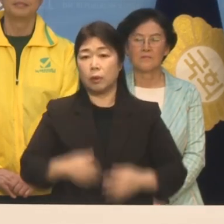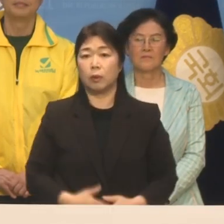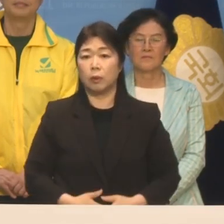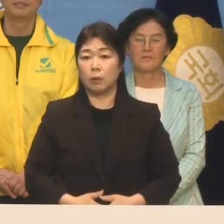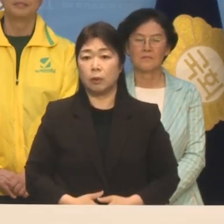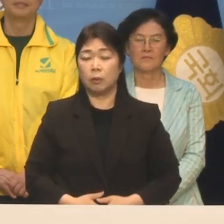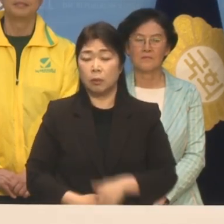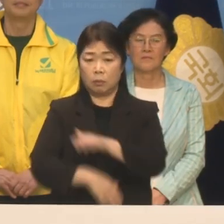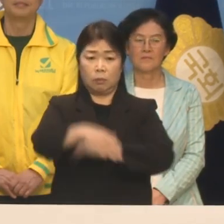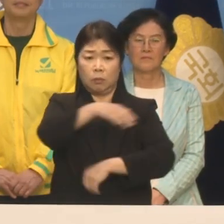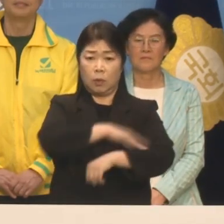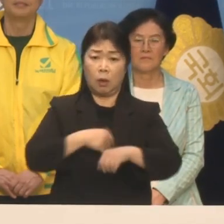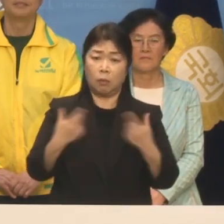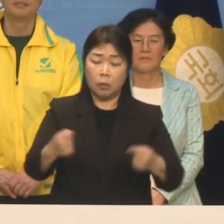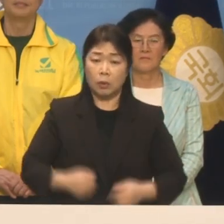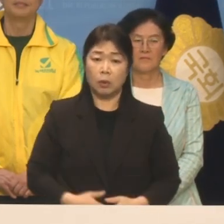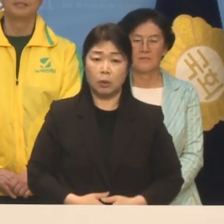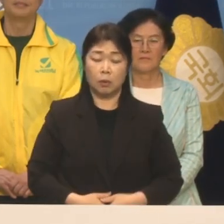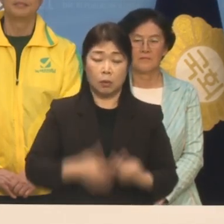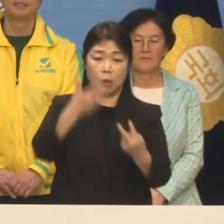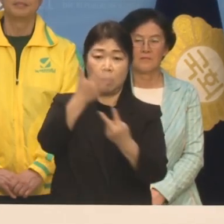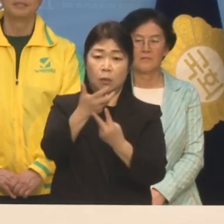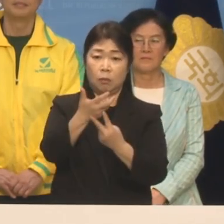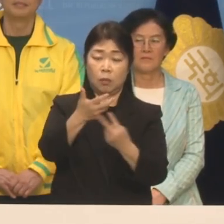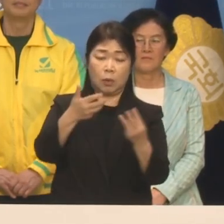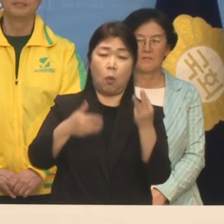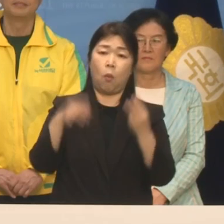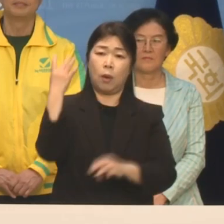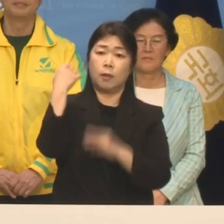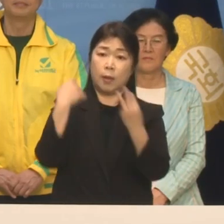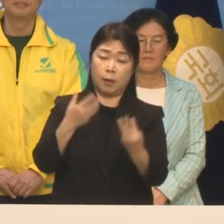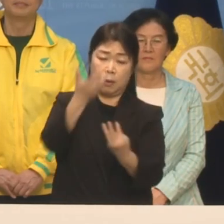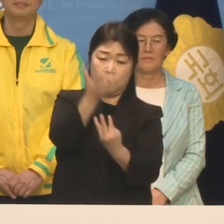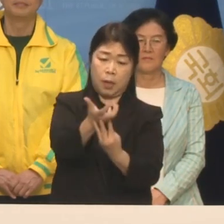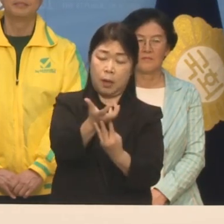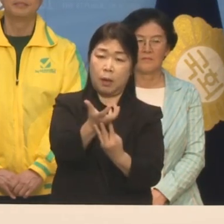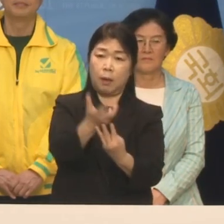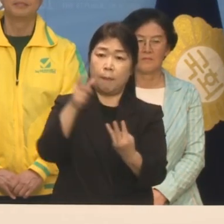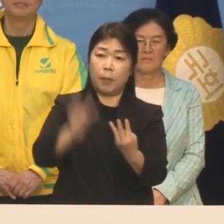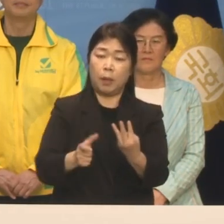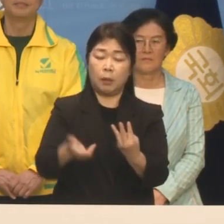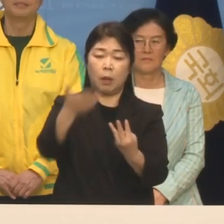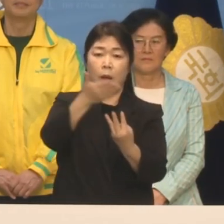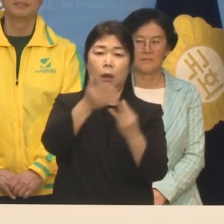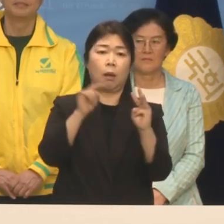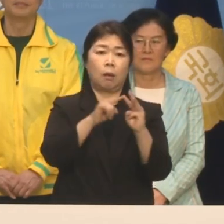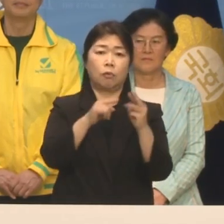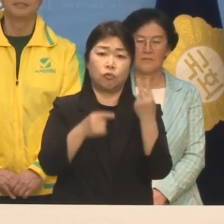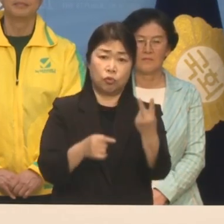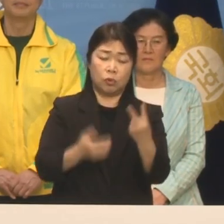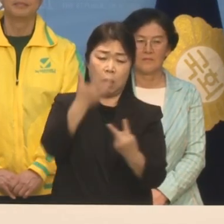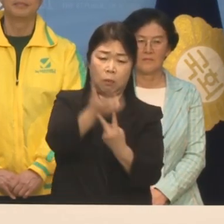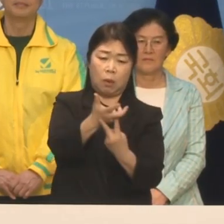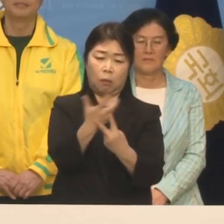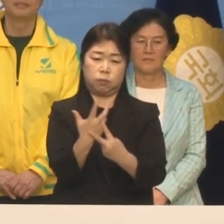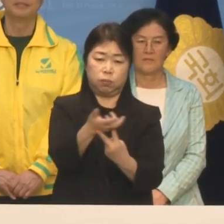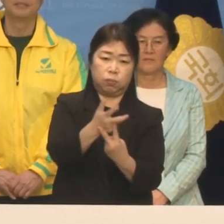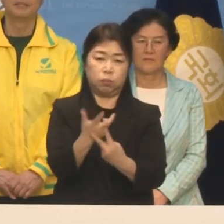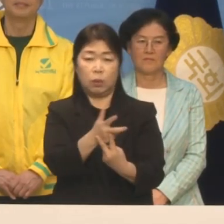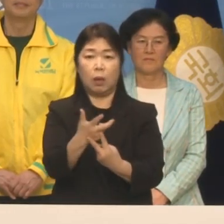그러다 한 당이 망가지면 같이 망가지고, 둘이 망가져도 국민들은 어쩔 수 없이